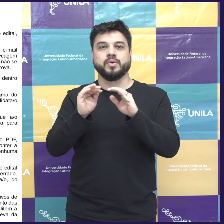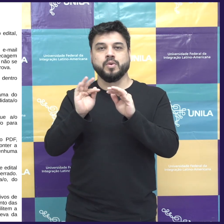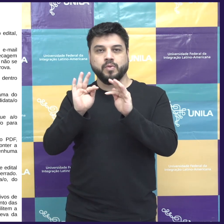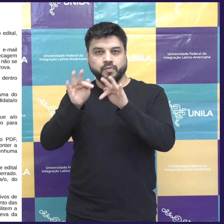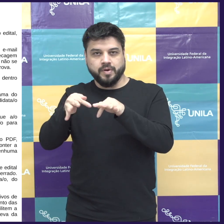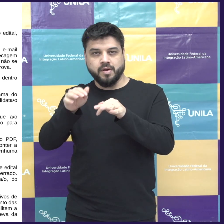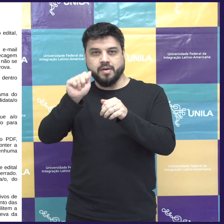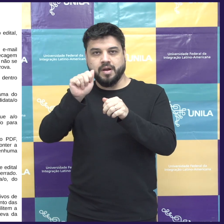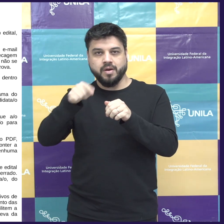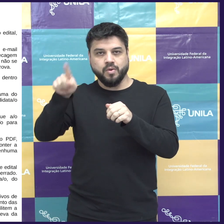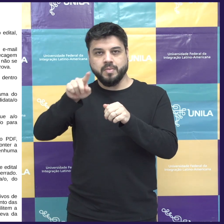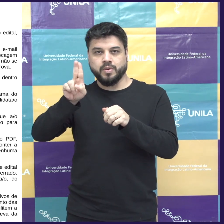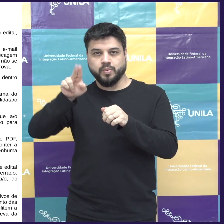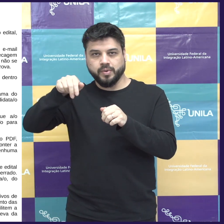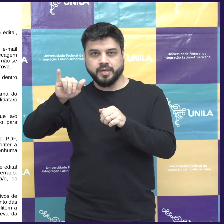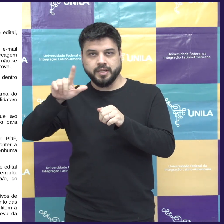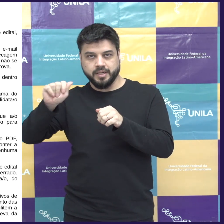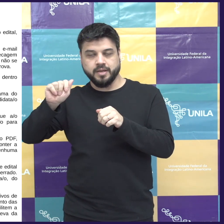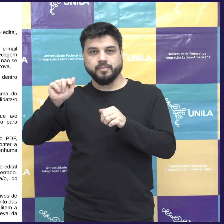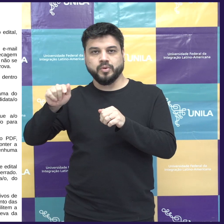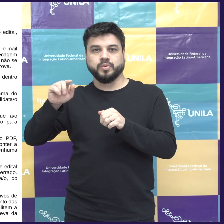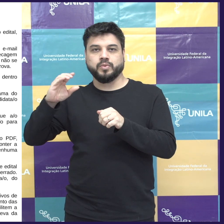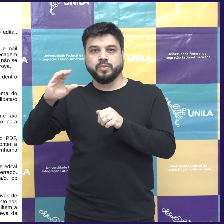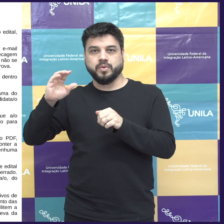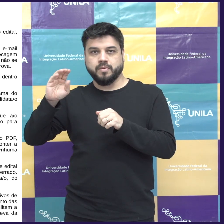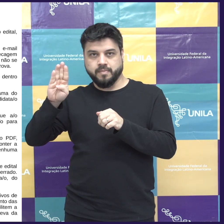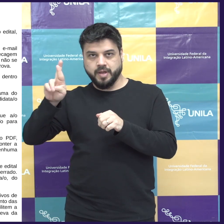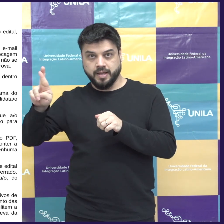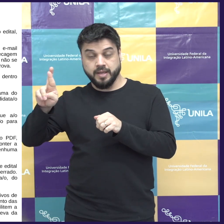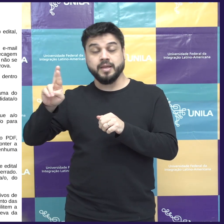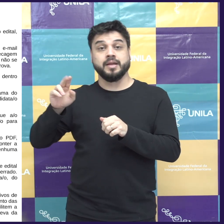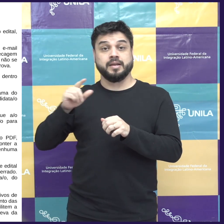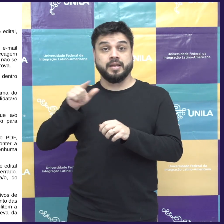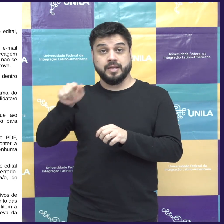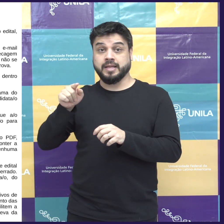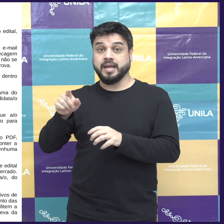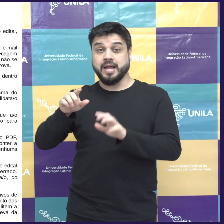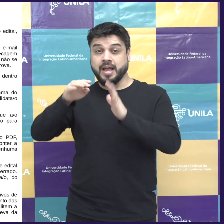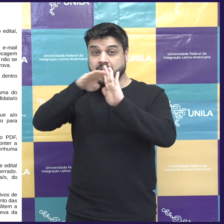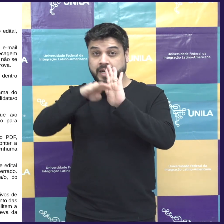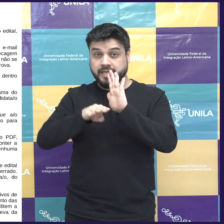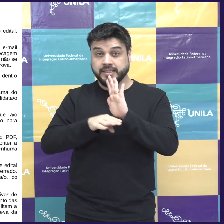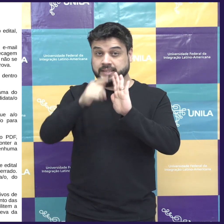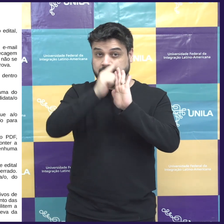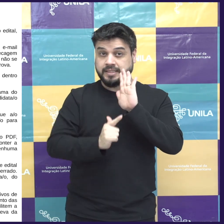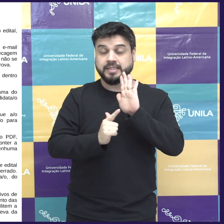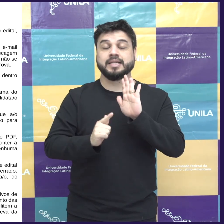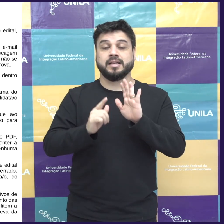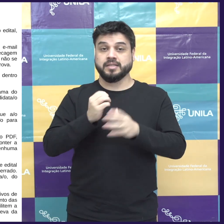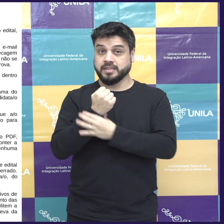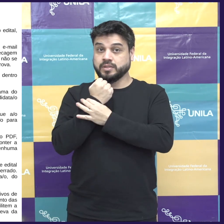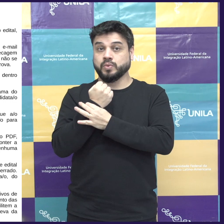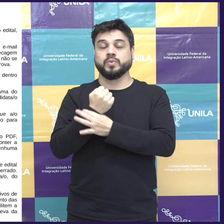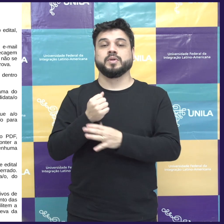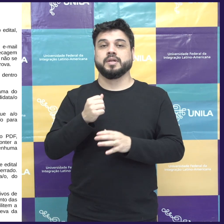@unila.edu.br na lista segura de remetentes de e-mails e, por outro lado, a checagem da caixa de entrada,